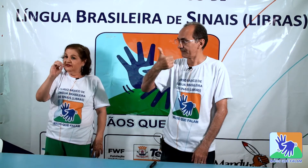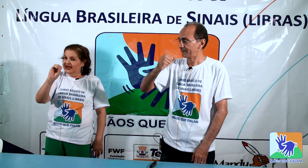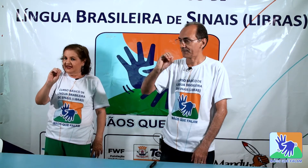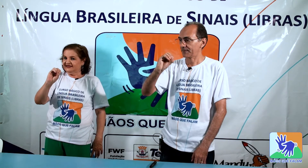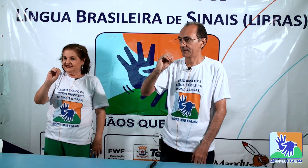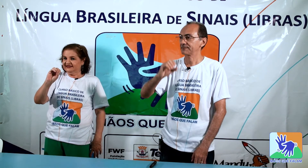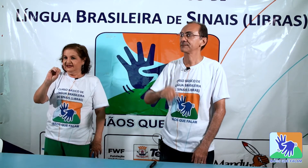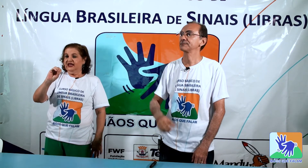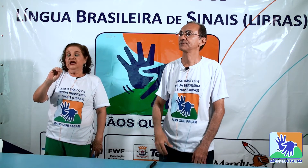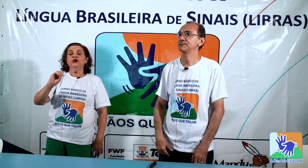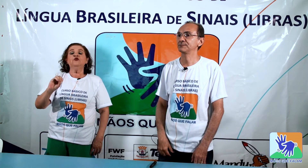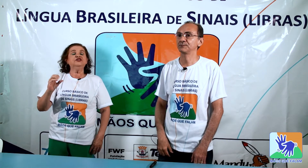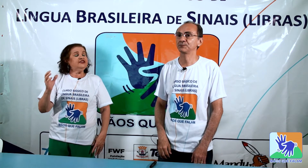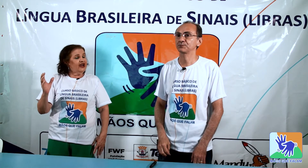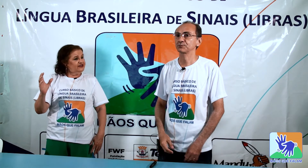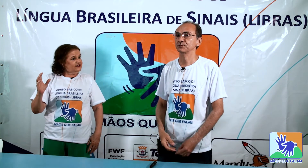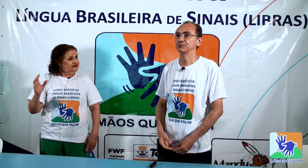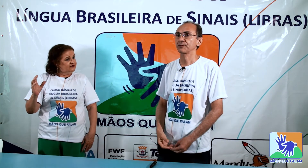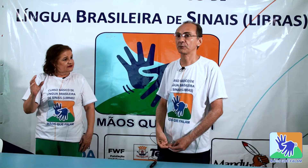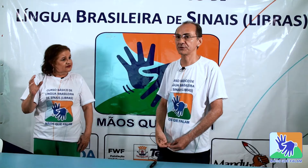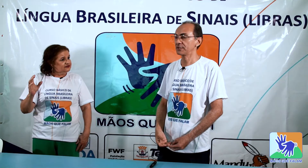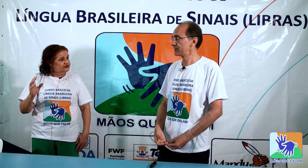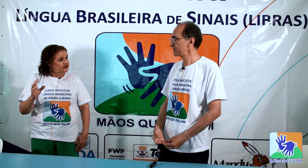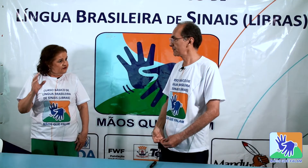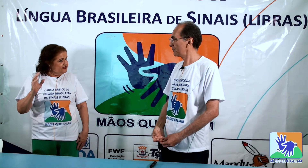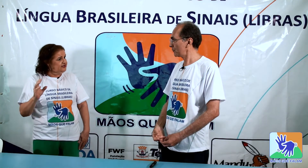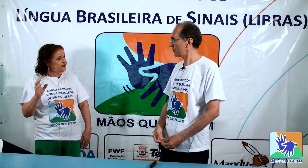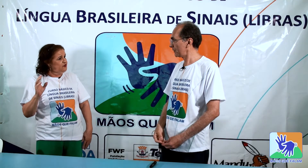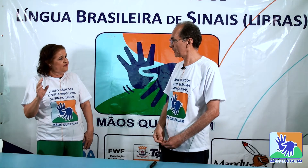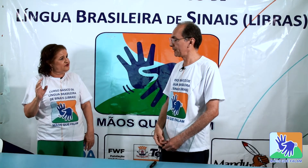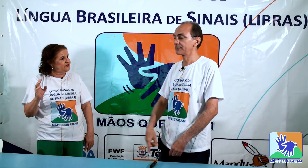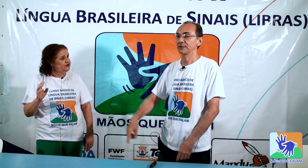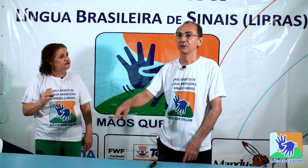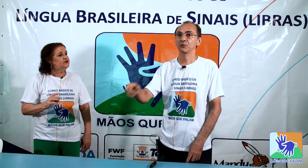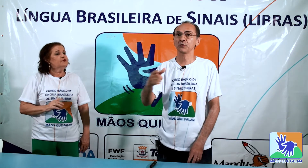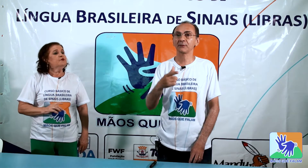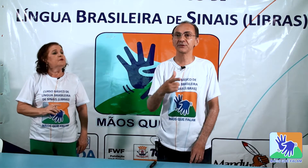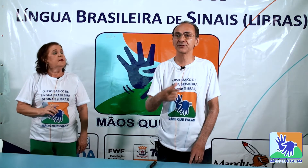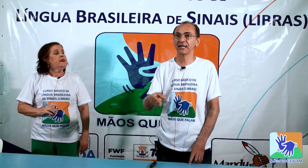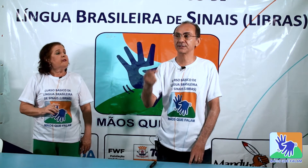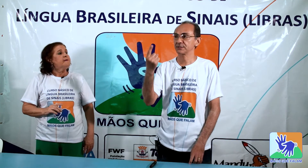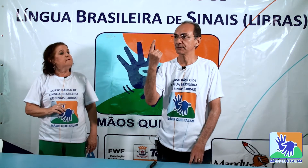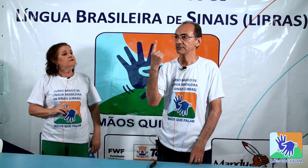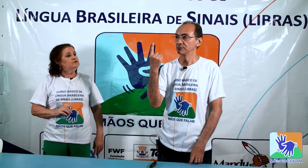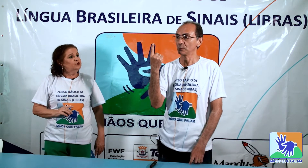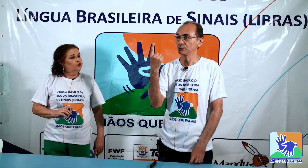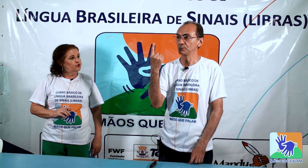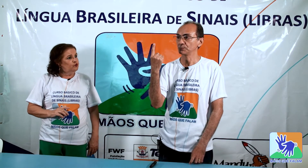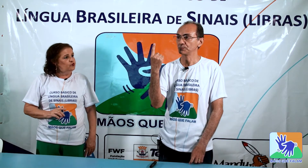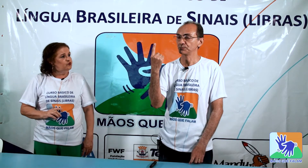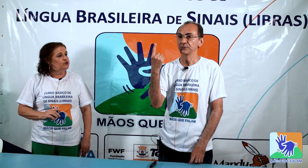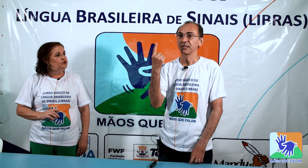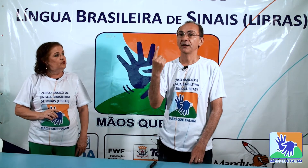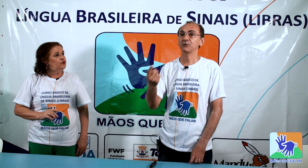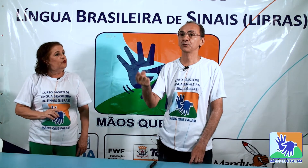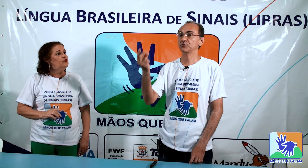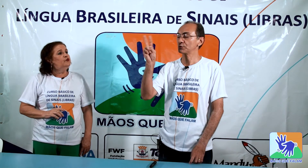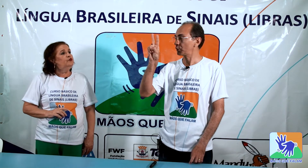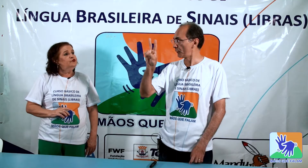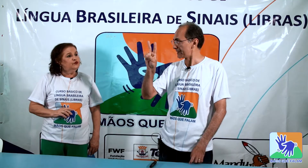10. Quantidade? Quantidade? Faz aí, professor. Vamos lá. A quantidade. 1, 2,